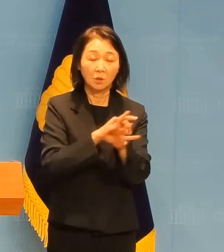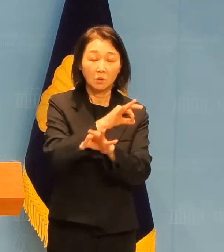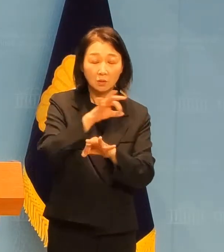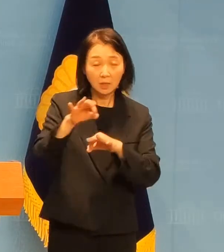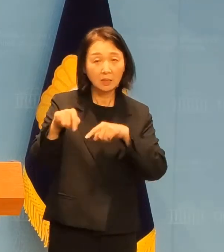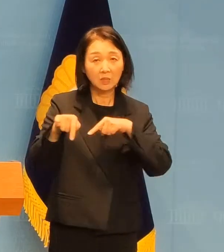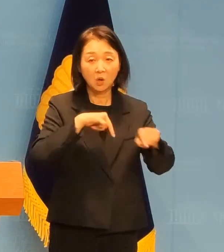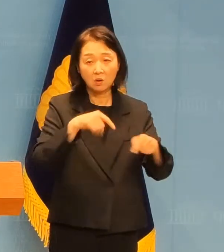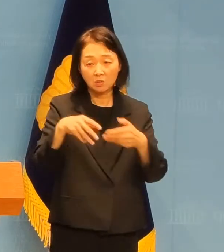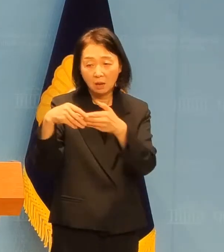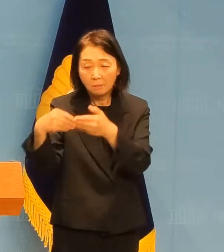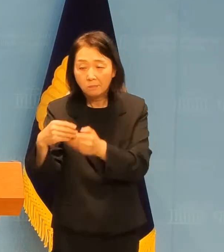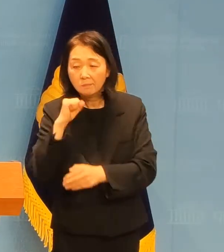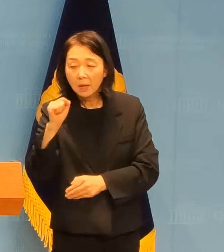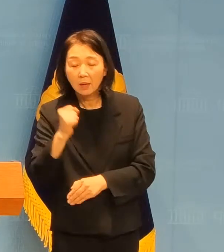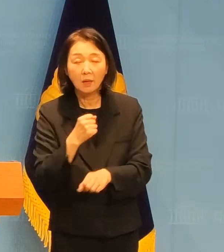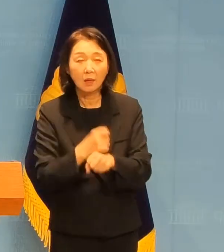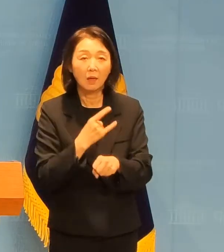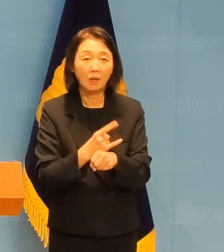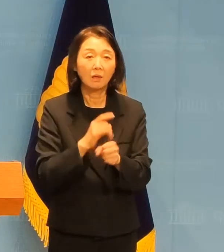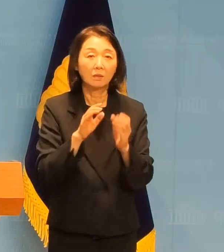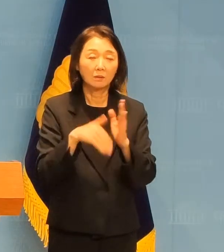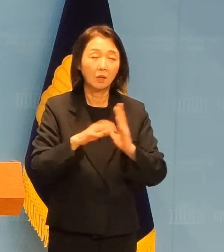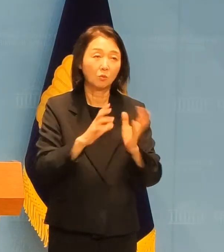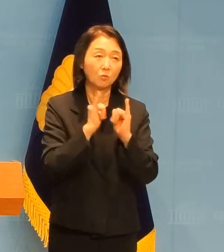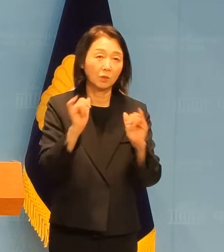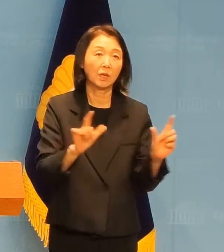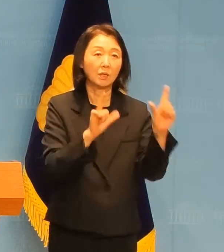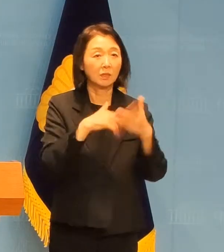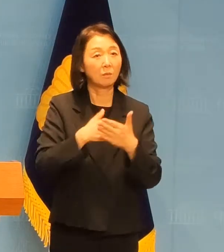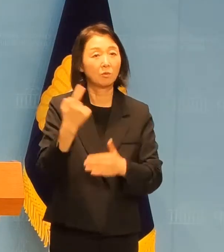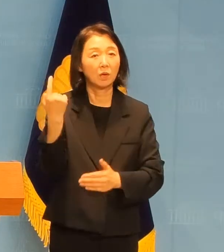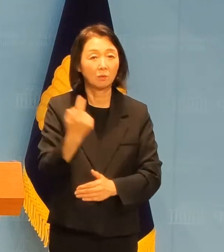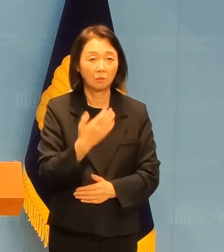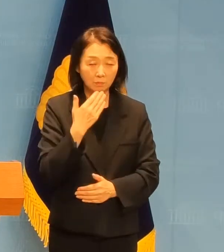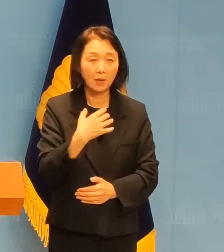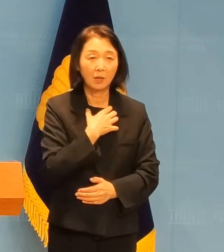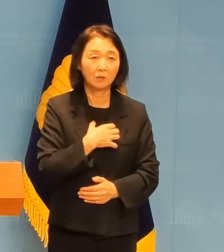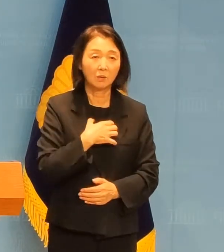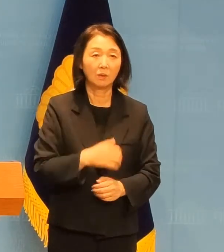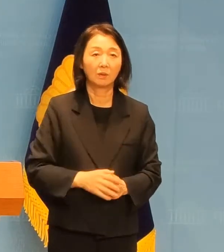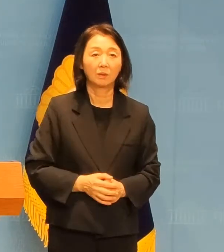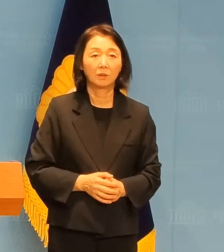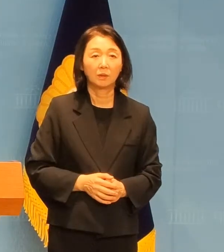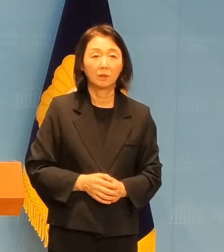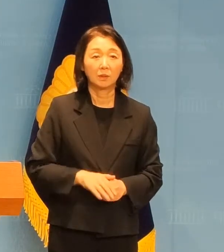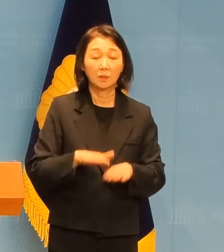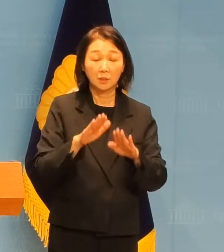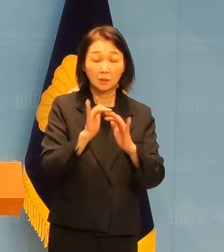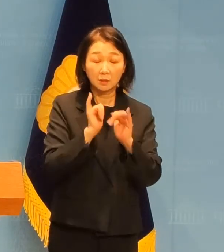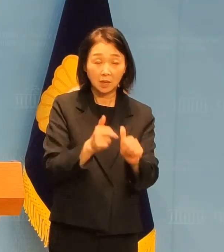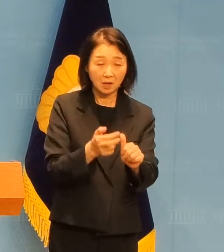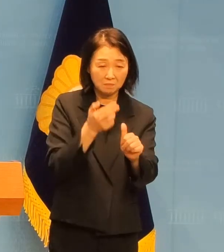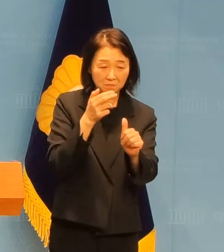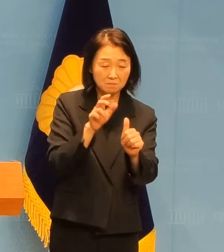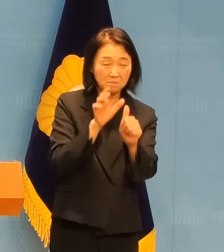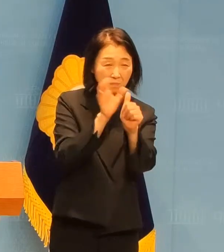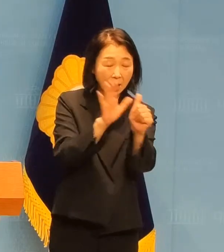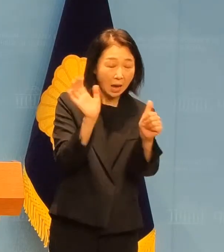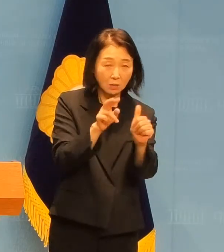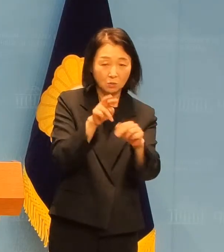휘둘리면 국민의 삶은 더 불안해질 수밖에 없다는 우려가 나옵니다. 이러한 인사 공백은 처음이